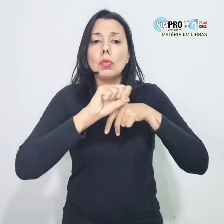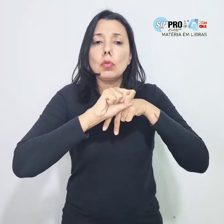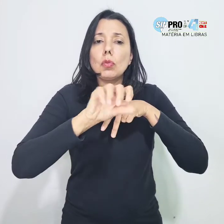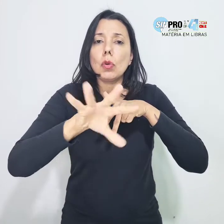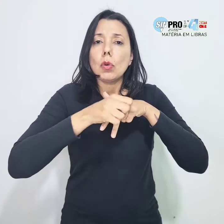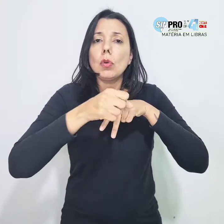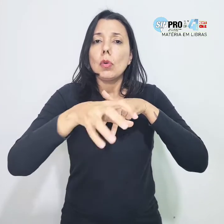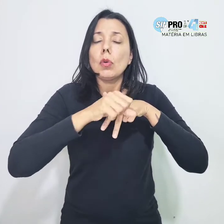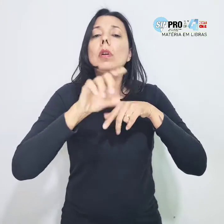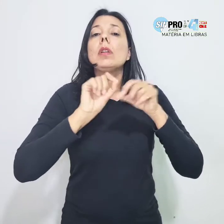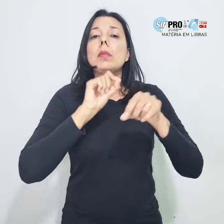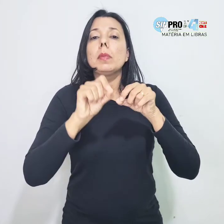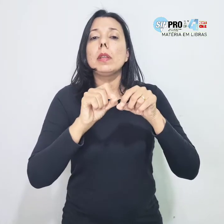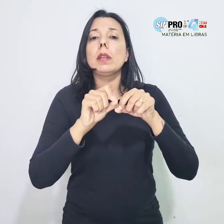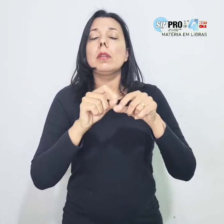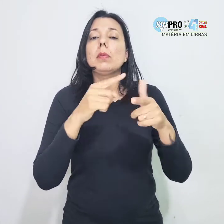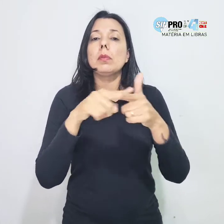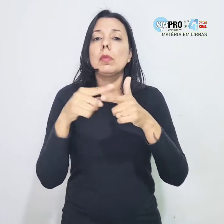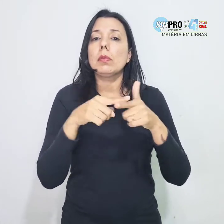tinha sido a origem do surto.